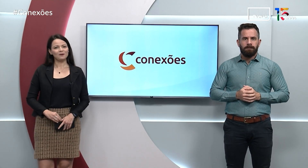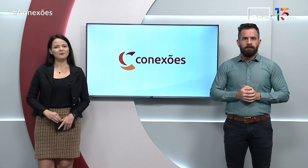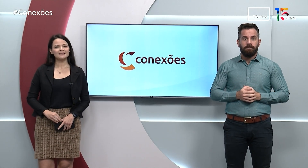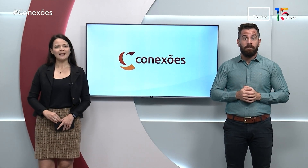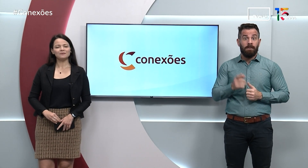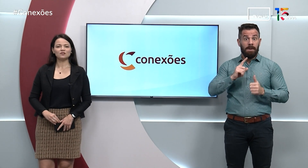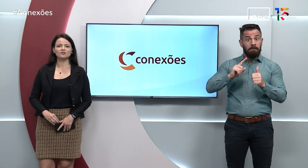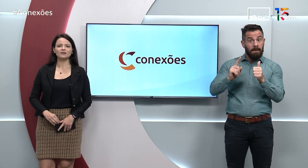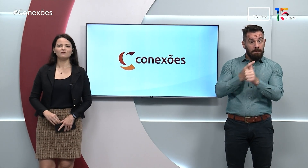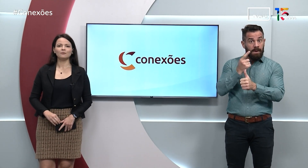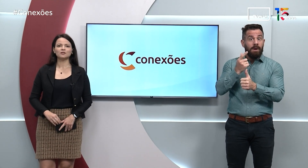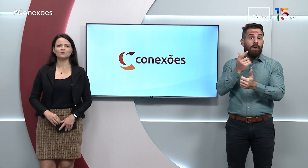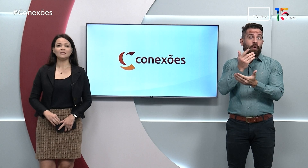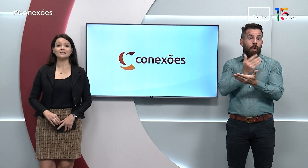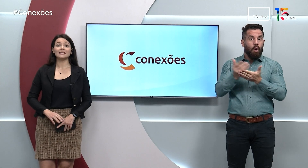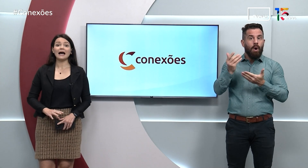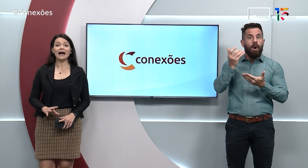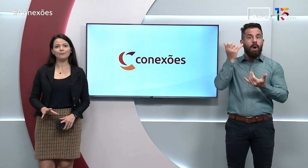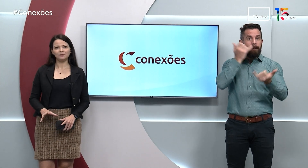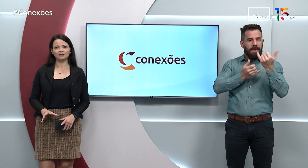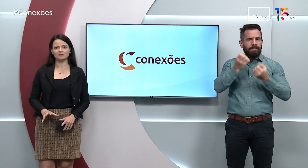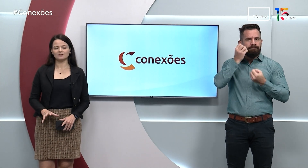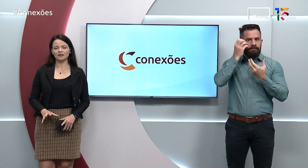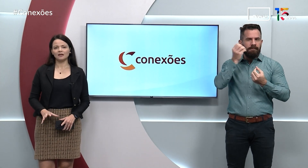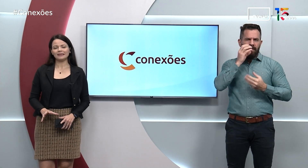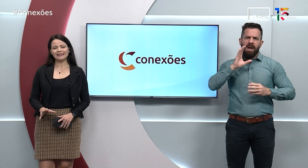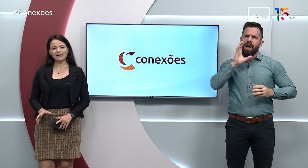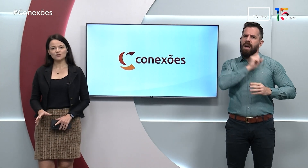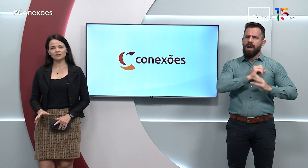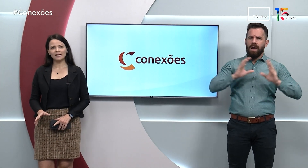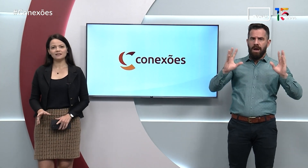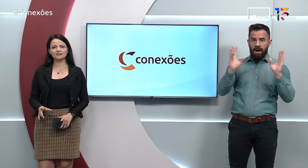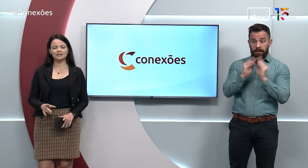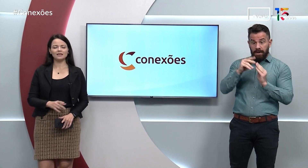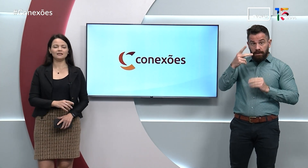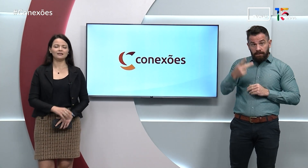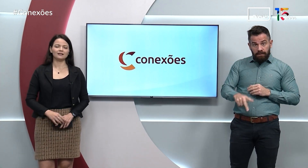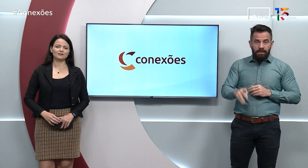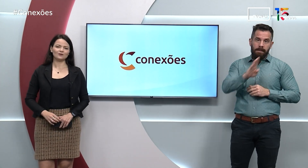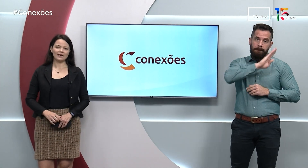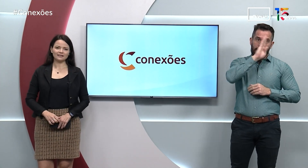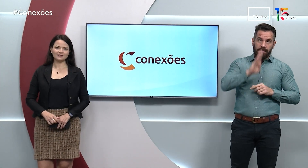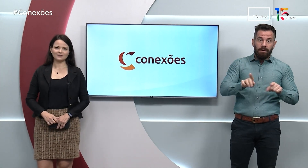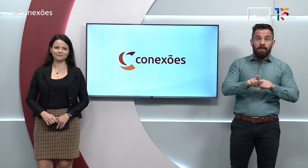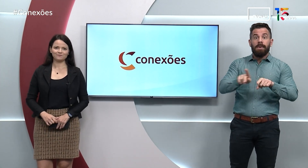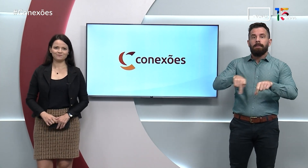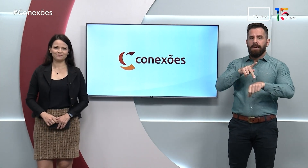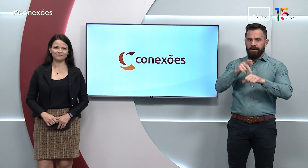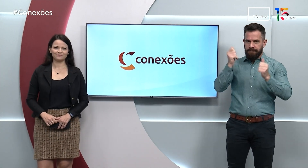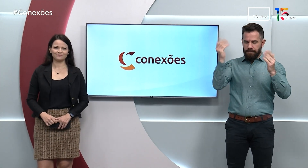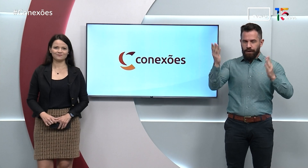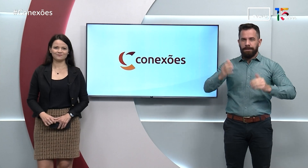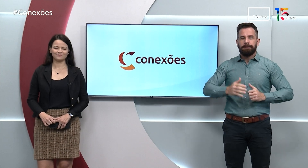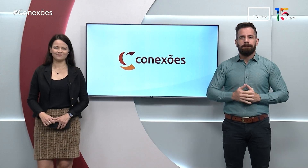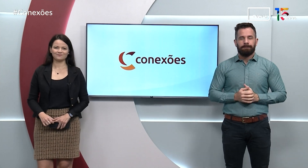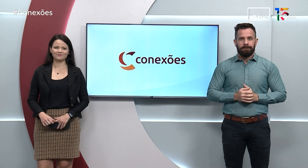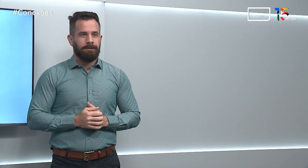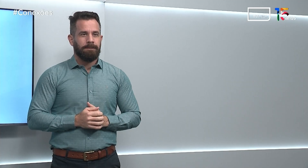Mas para começar, a gente tem informações rápidas, nacionais e internacionais.